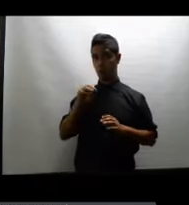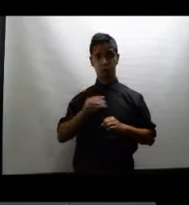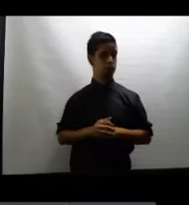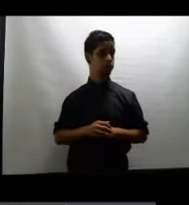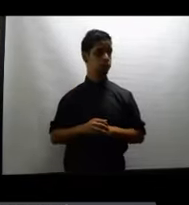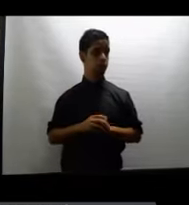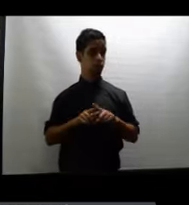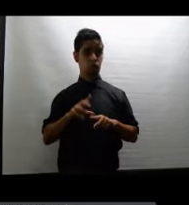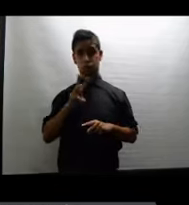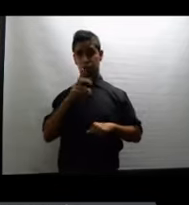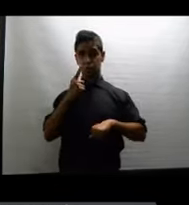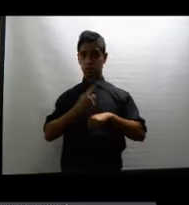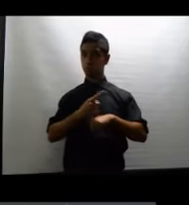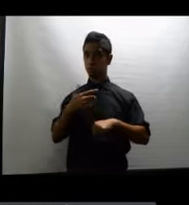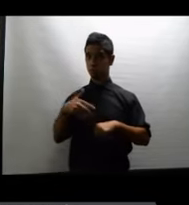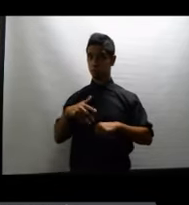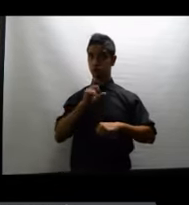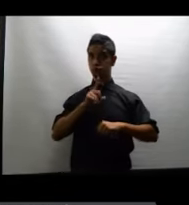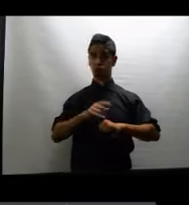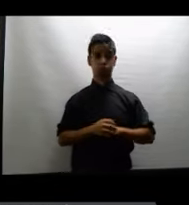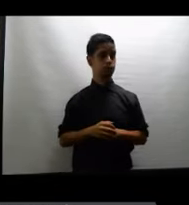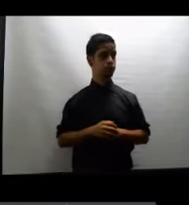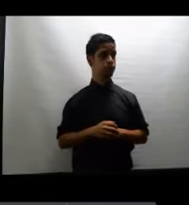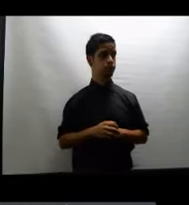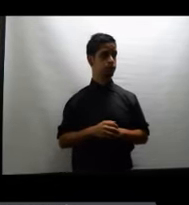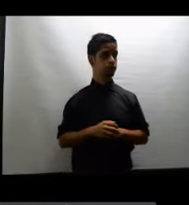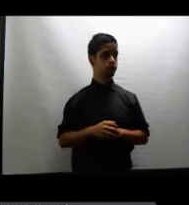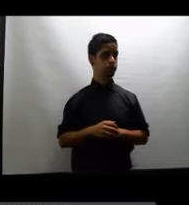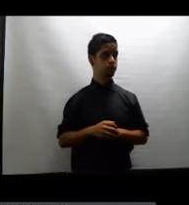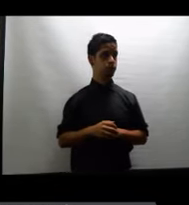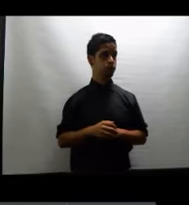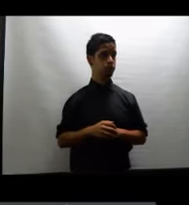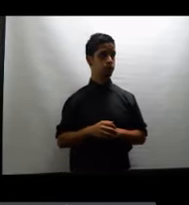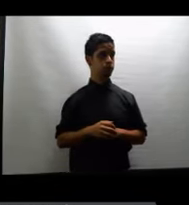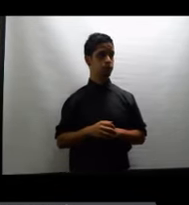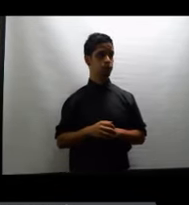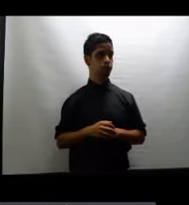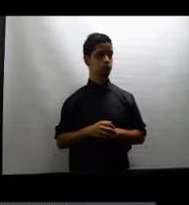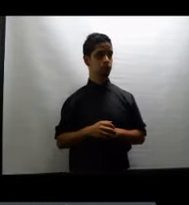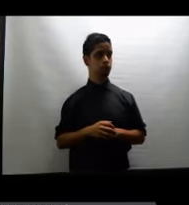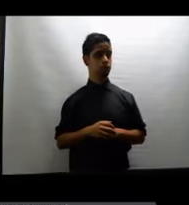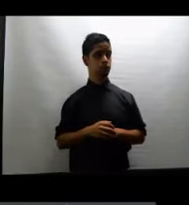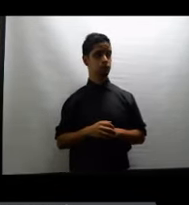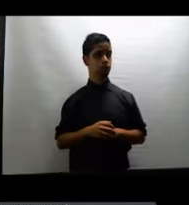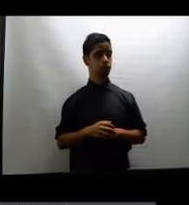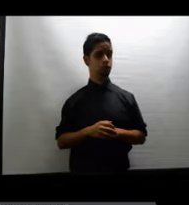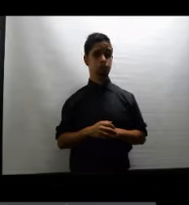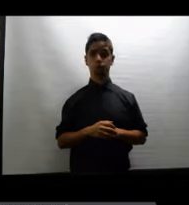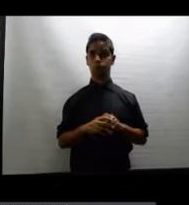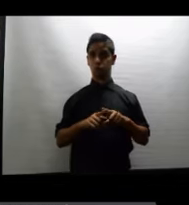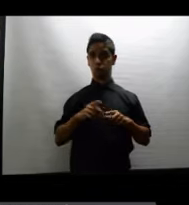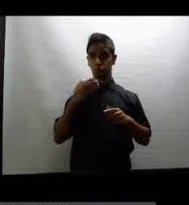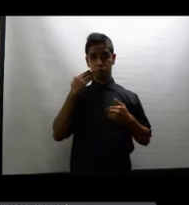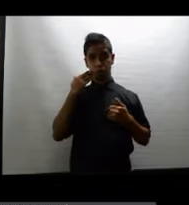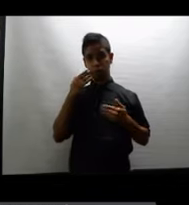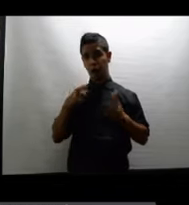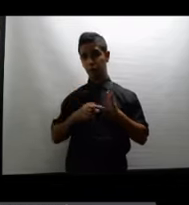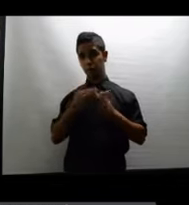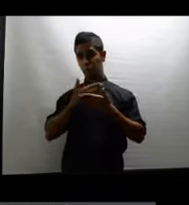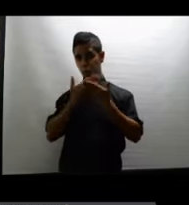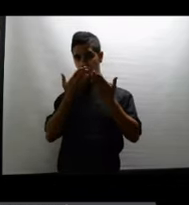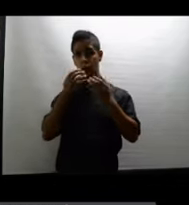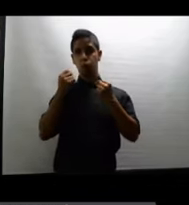días. Bueno, pero es que para muestra, semana, un botón. Sí. Porque tú sabes que no se le da mucha promoción a